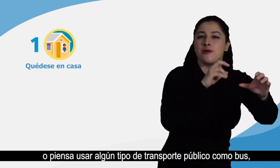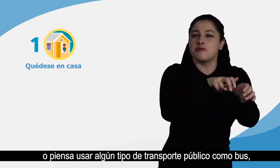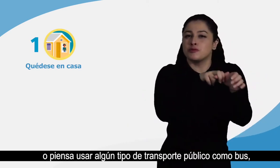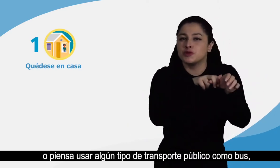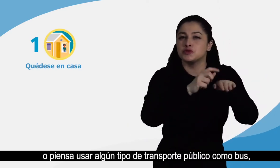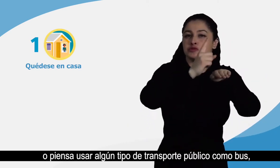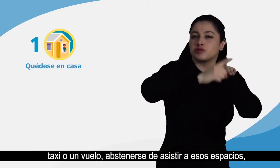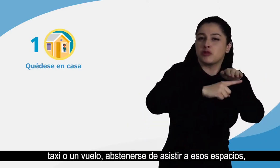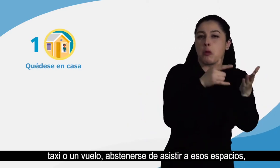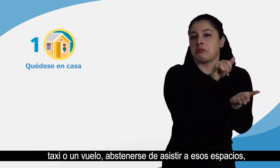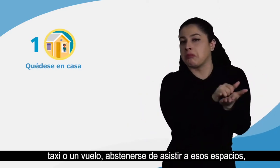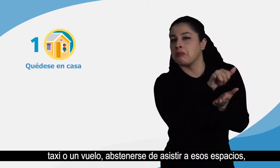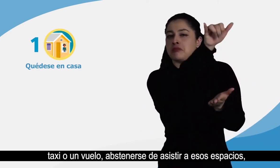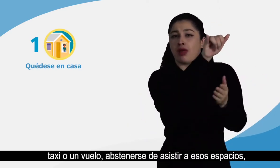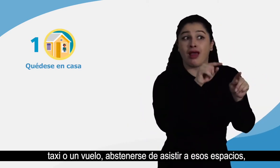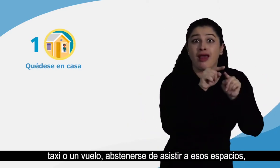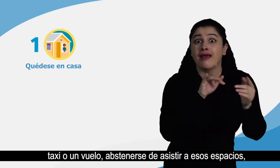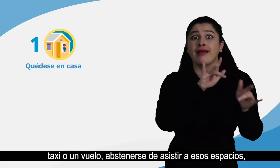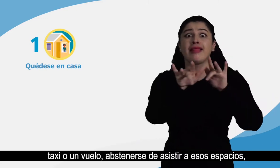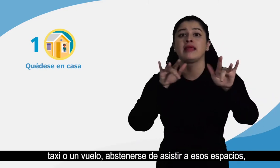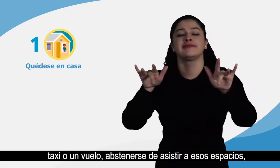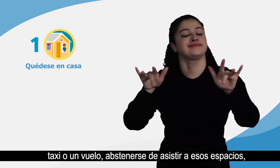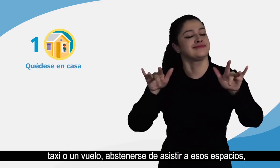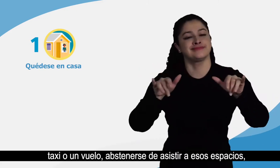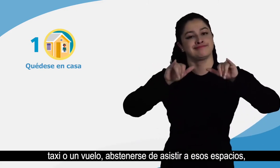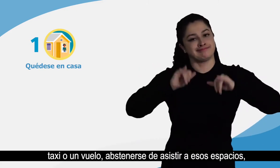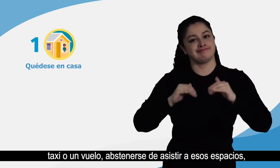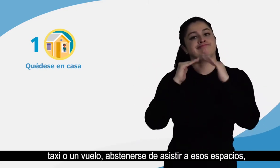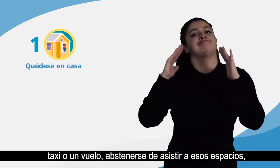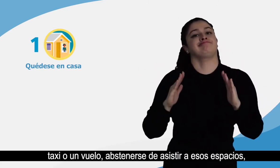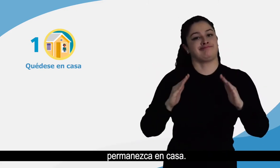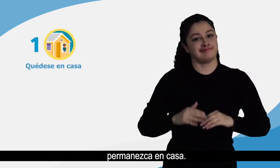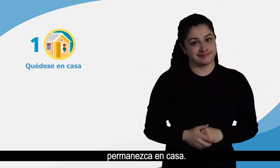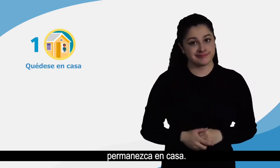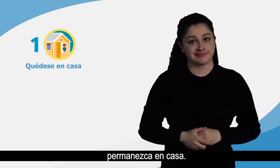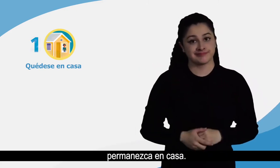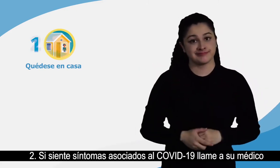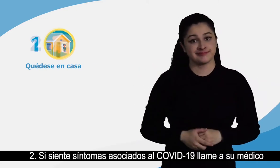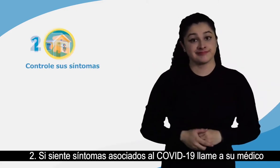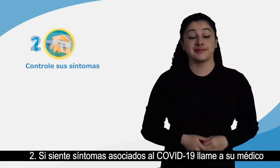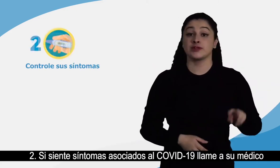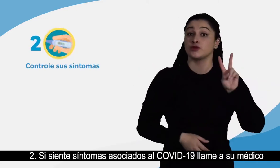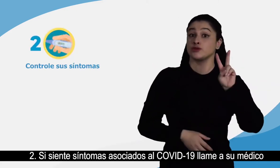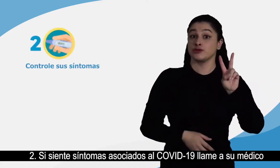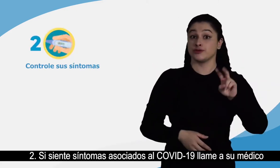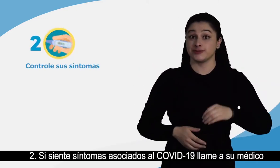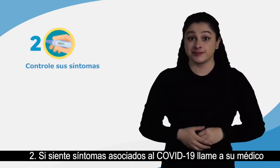público como bus, taxi o vuelo Basténgase de asistir a estos espacios Permanezca en casa 2. Si siente